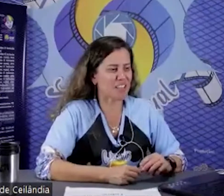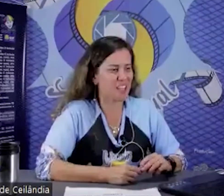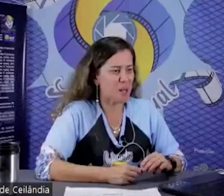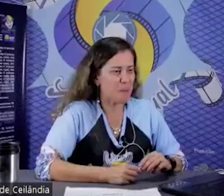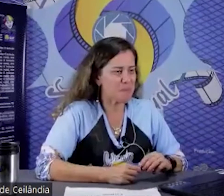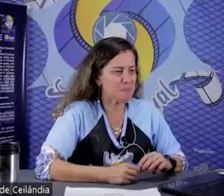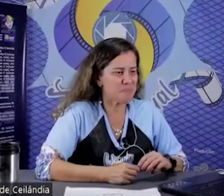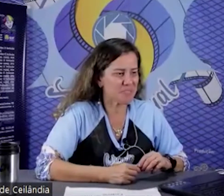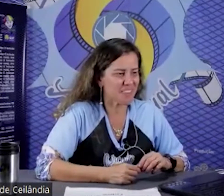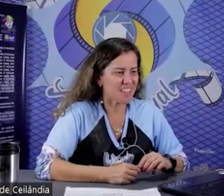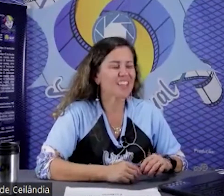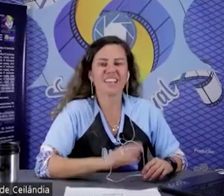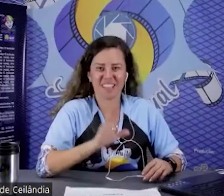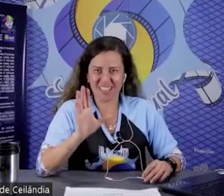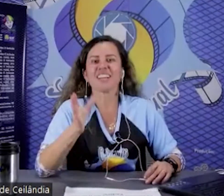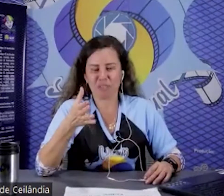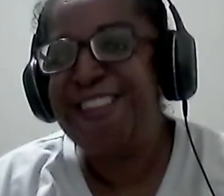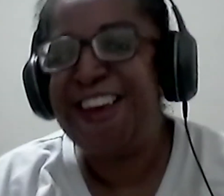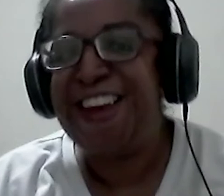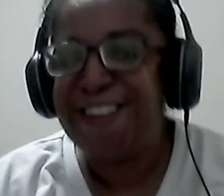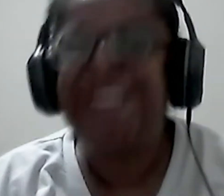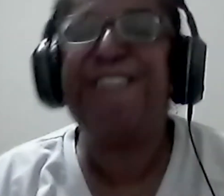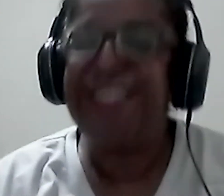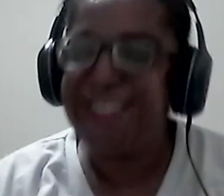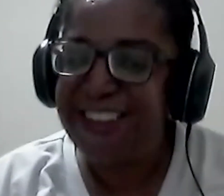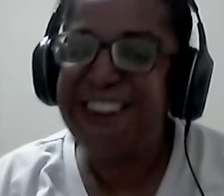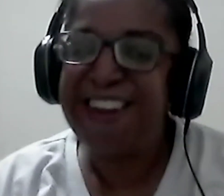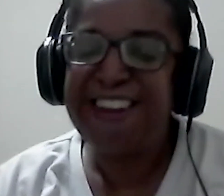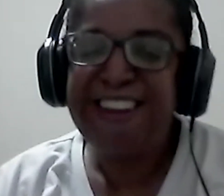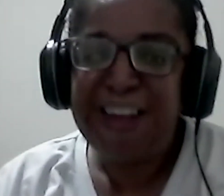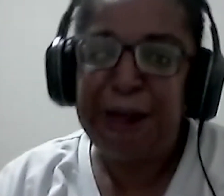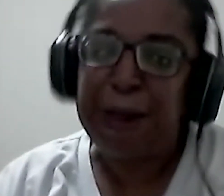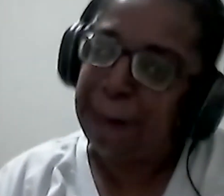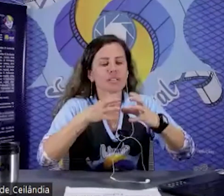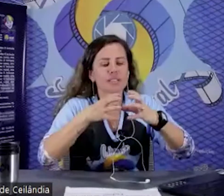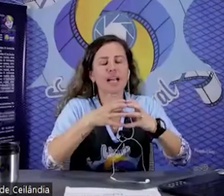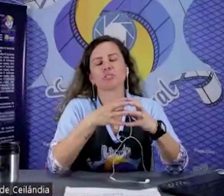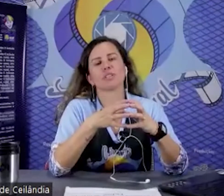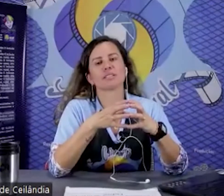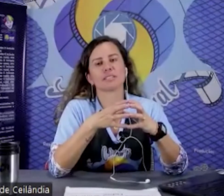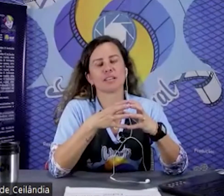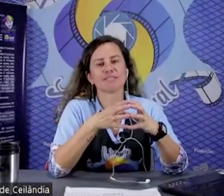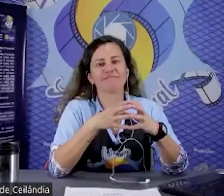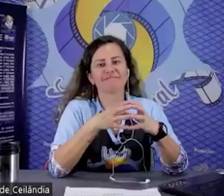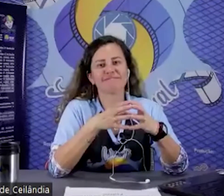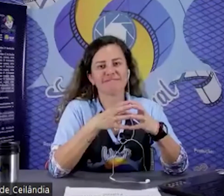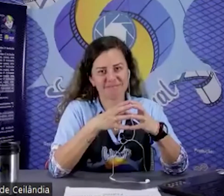ter. Desse jeito, desse não é? jeito. Conectar. A língua traz conexão.